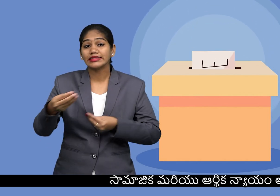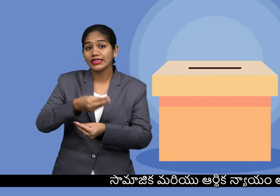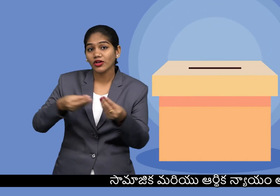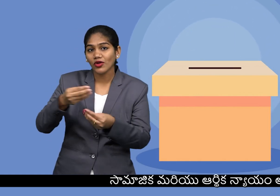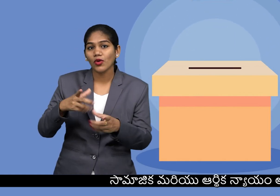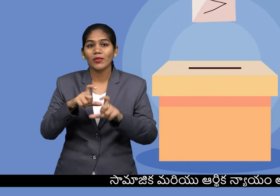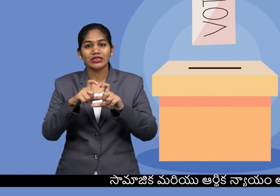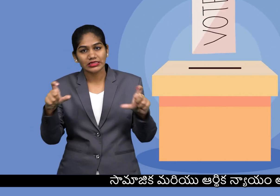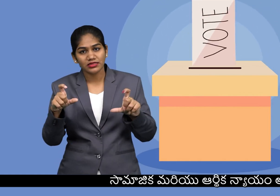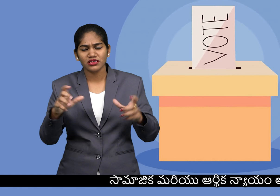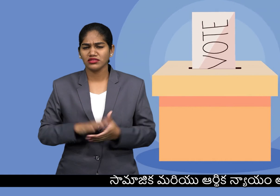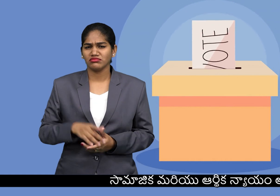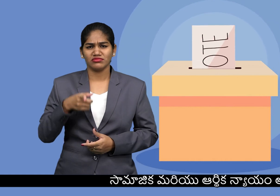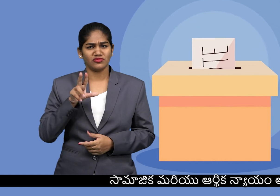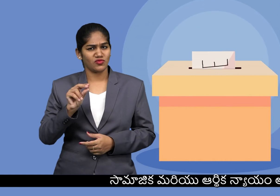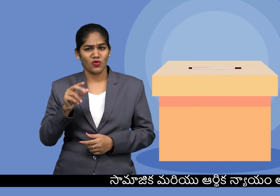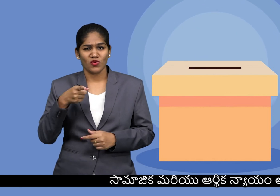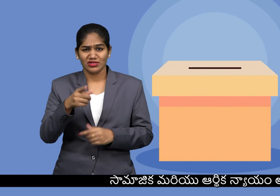న్యాయం అవసరం.